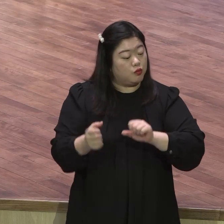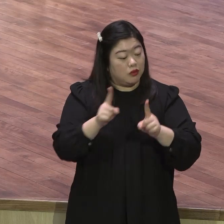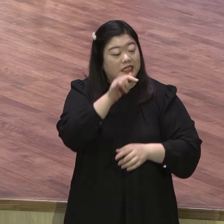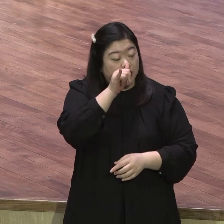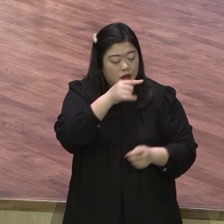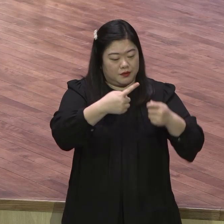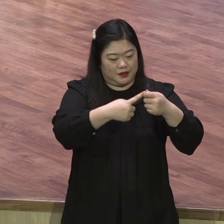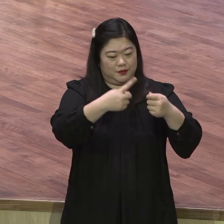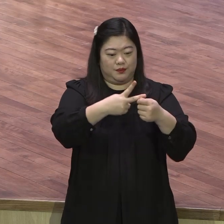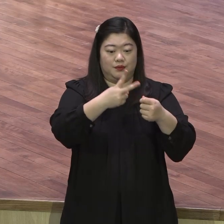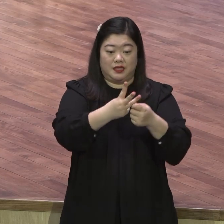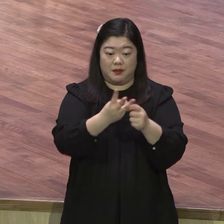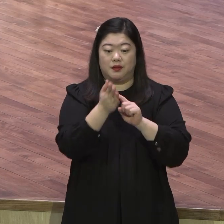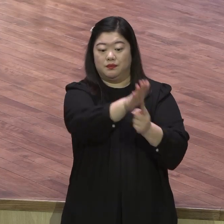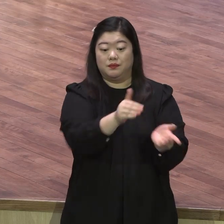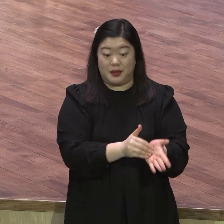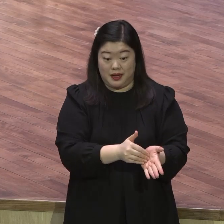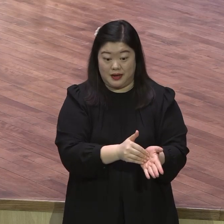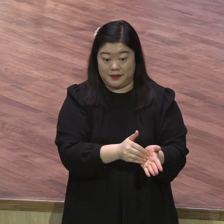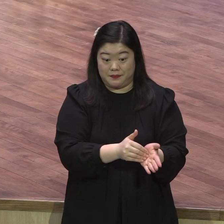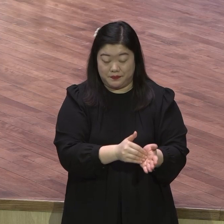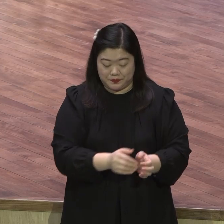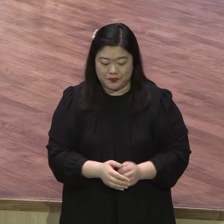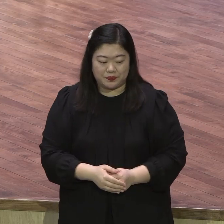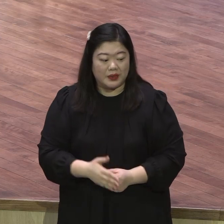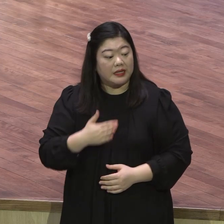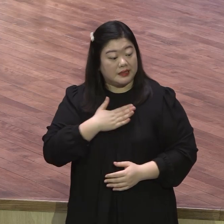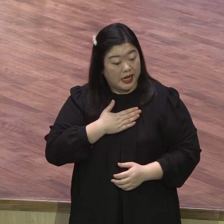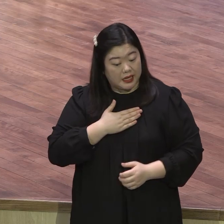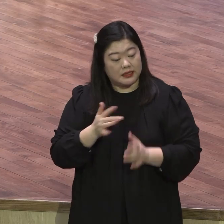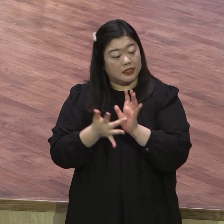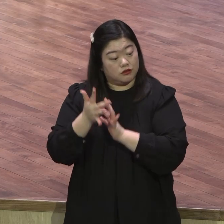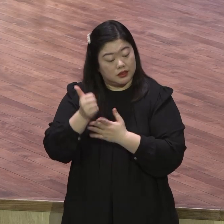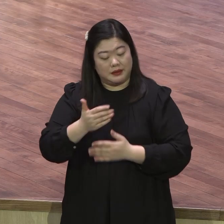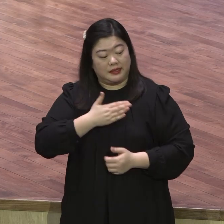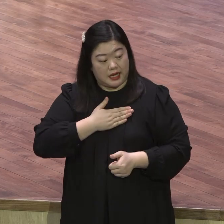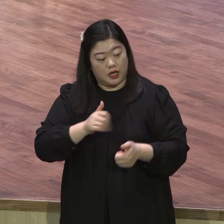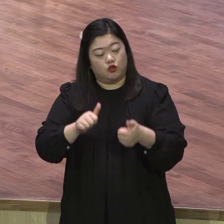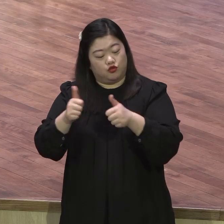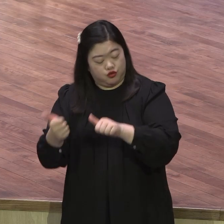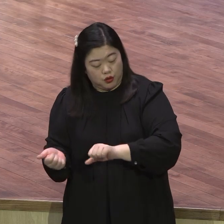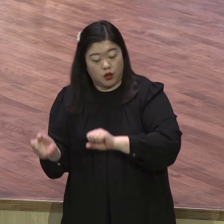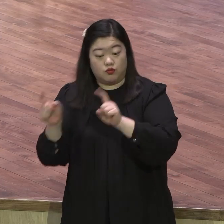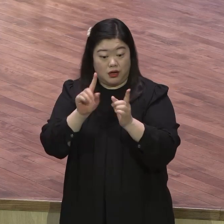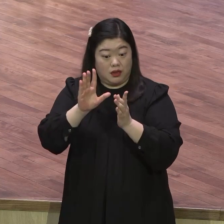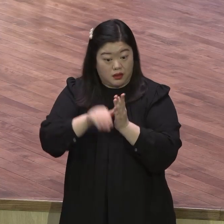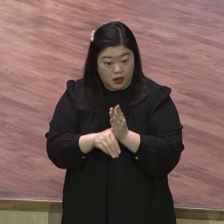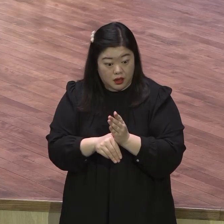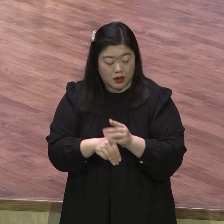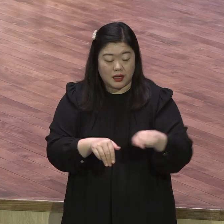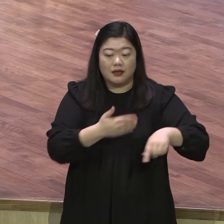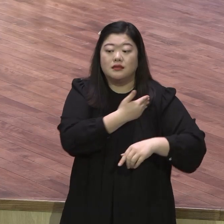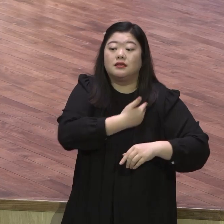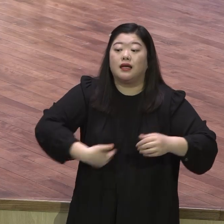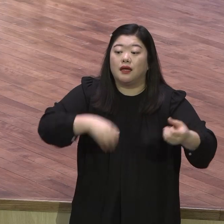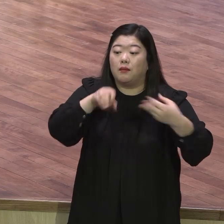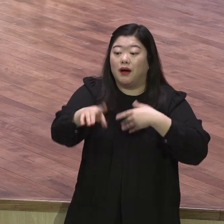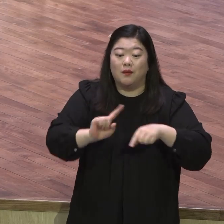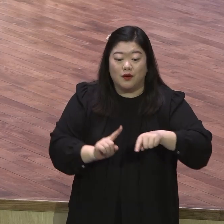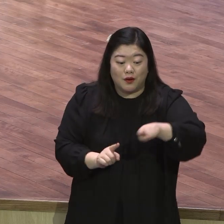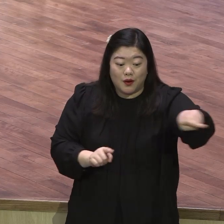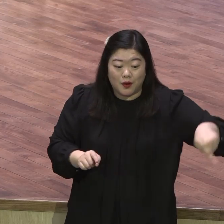예수님께서 이 말씀을 죽음과 부활에 대해서 말씀하실 때 제자들의 반응입니다. 마태복음